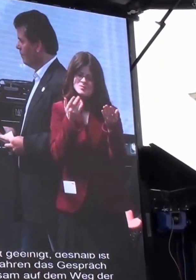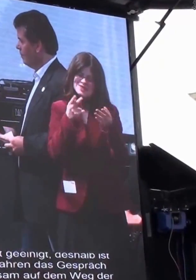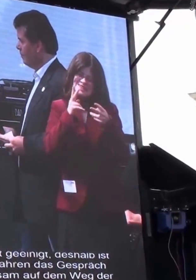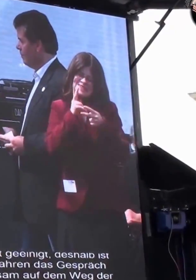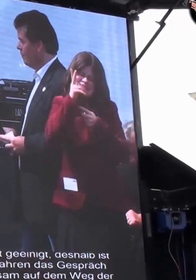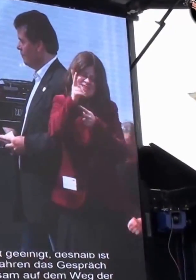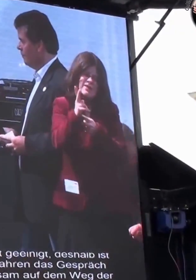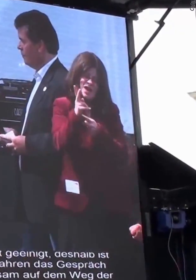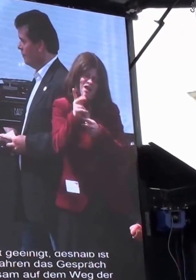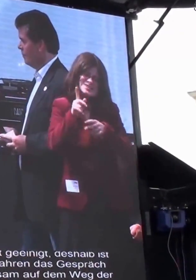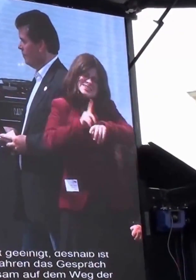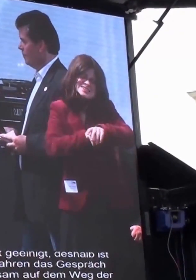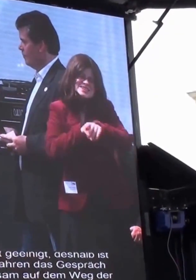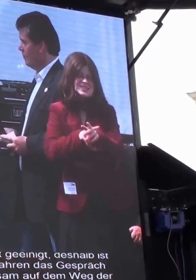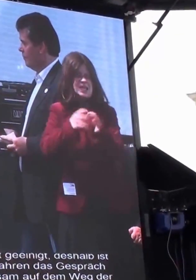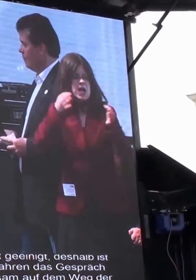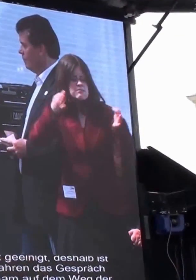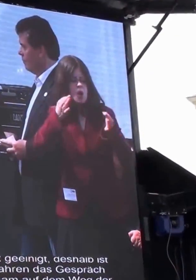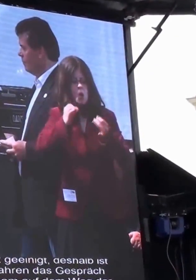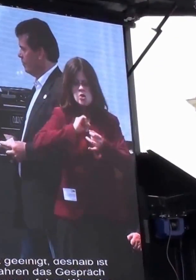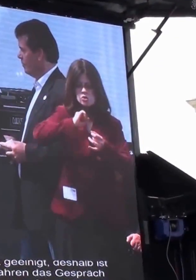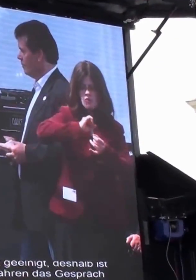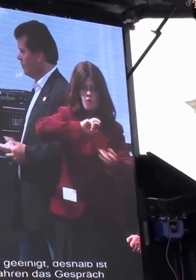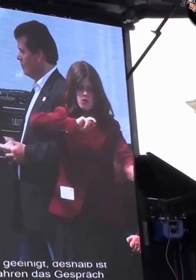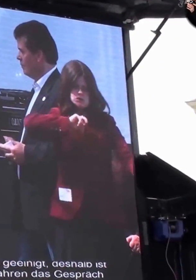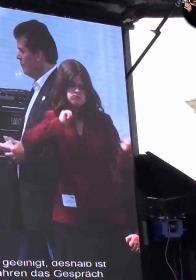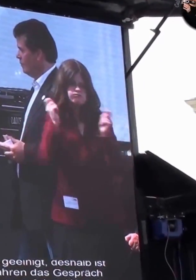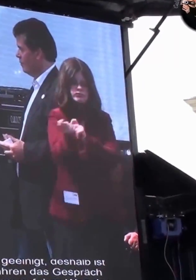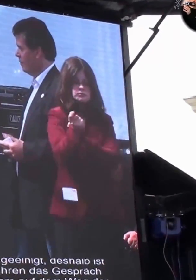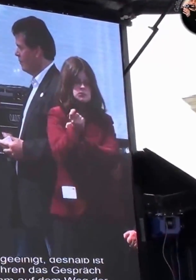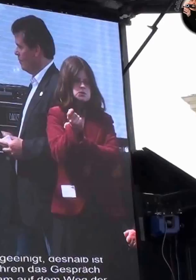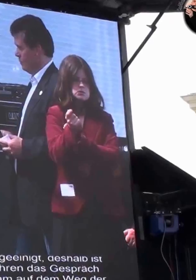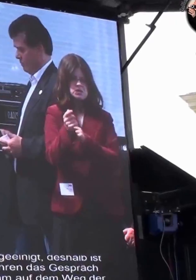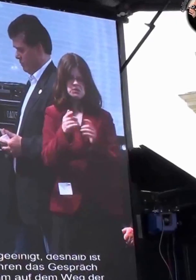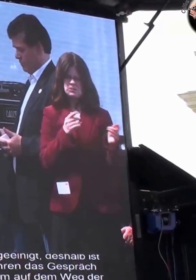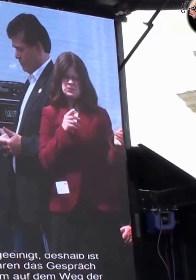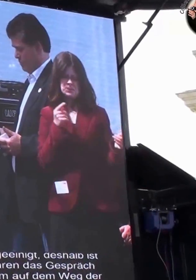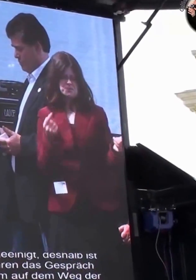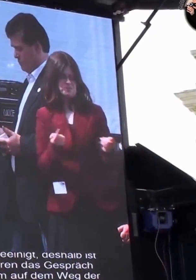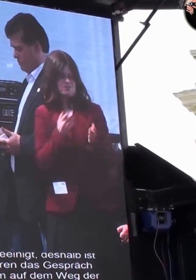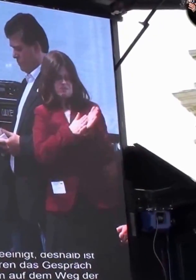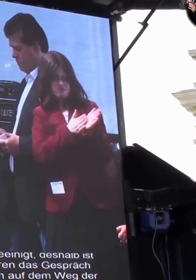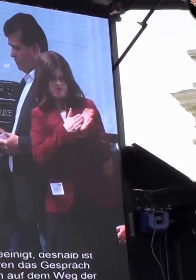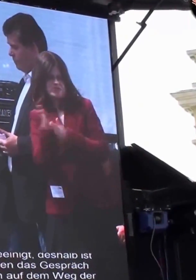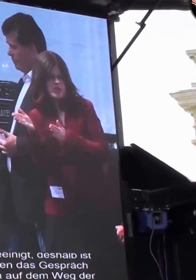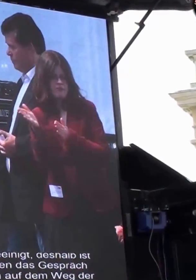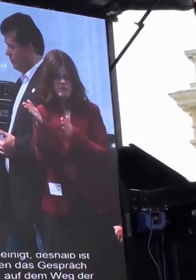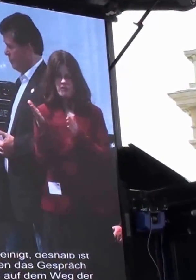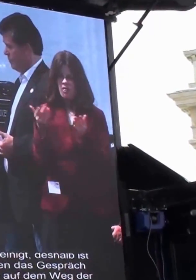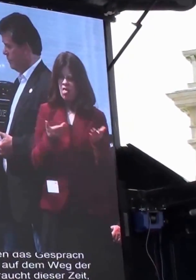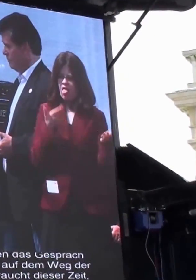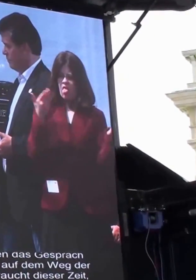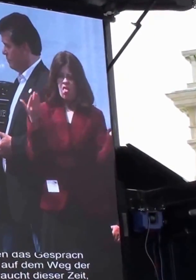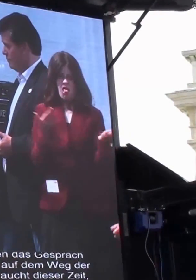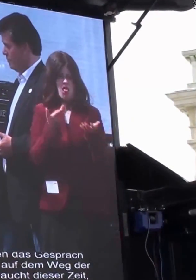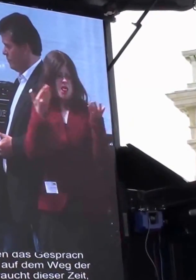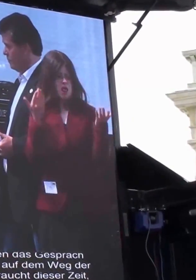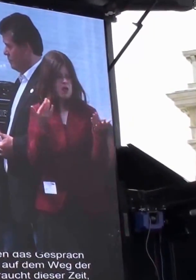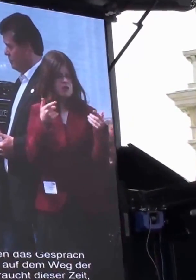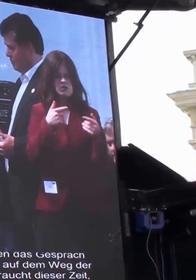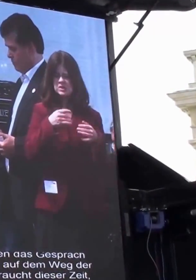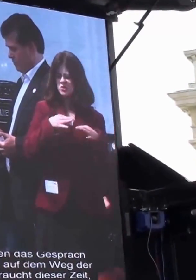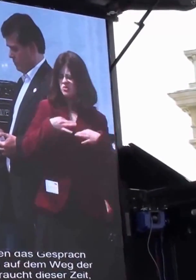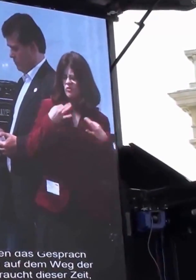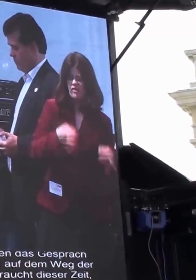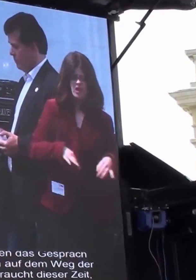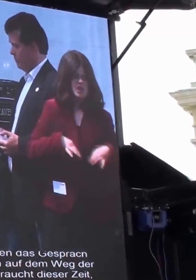denn nichts wäre verheerender als ein Schnellschuss um Bundesteilhabegesetz. Und wir stehen hier und haben einen Großteil